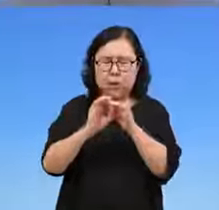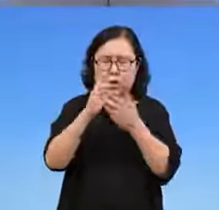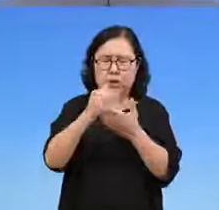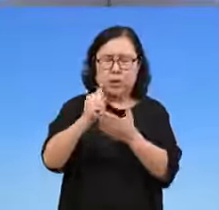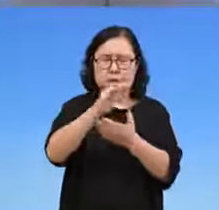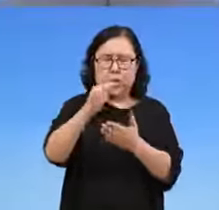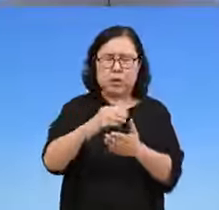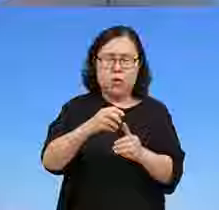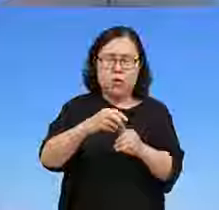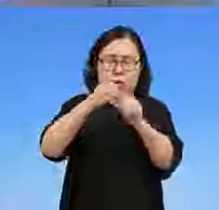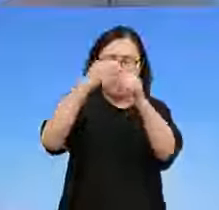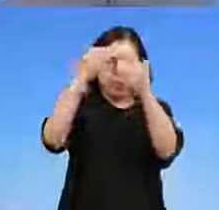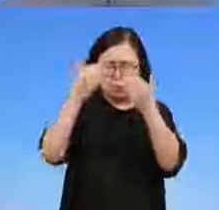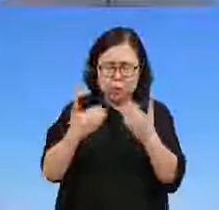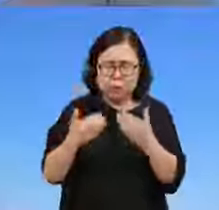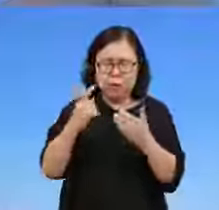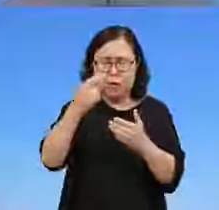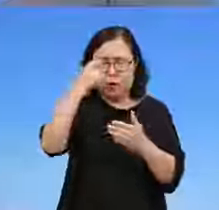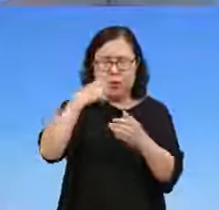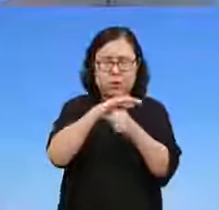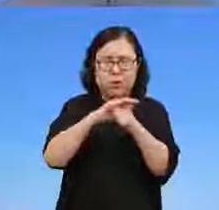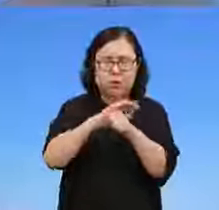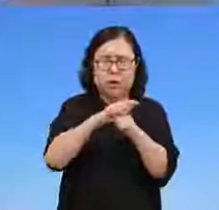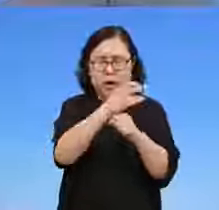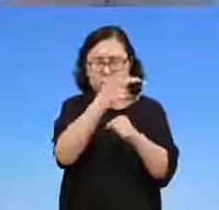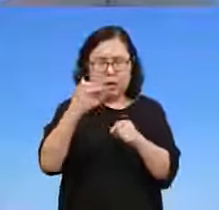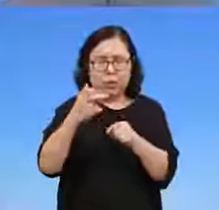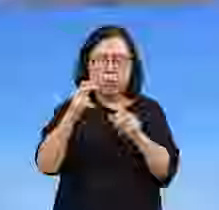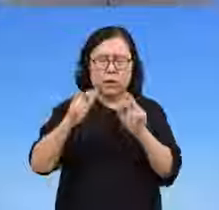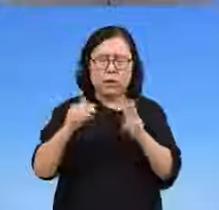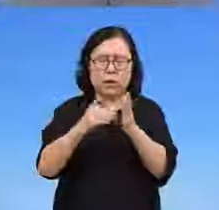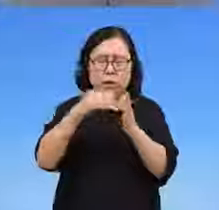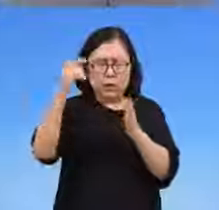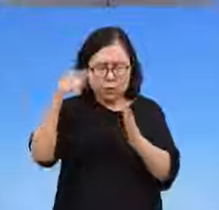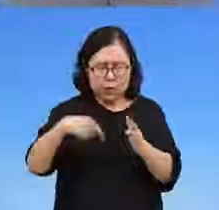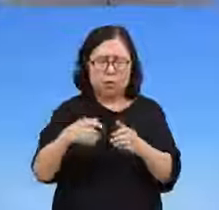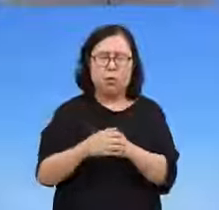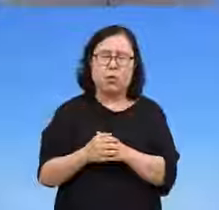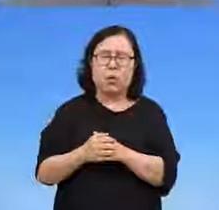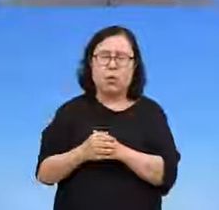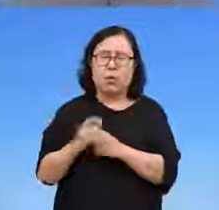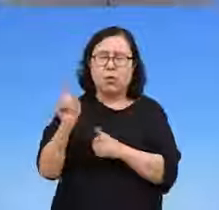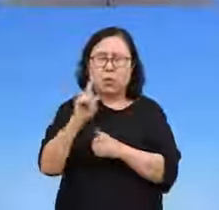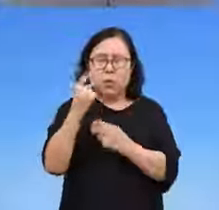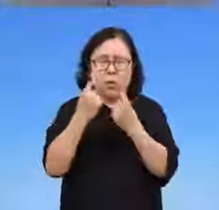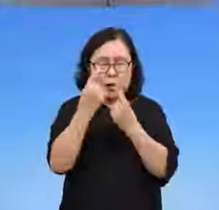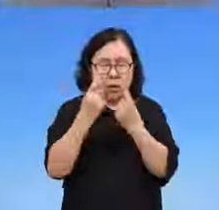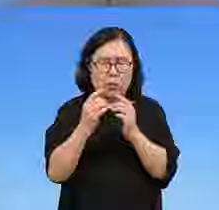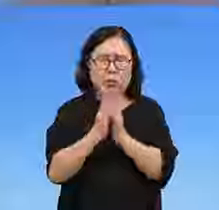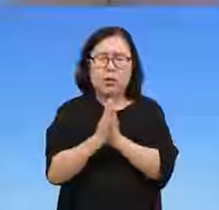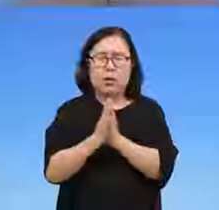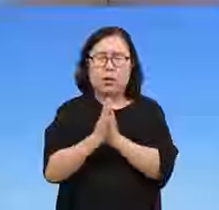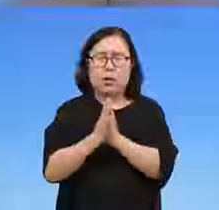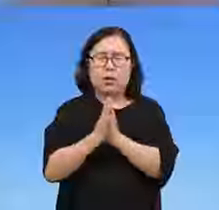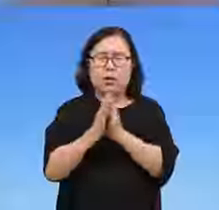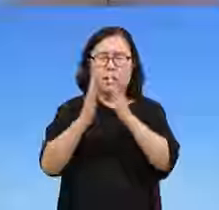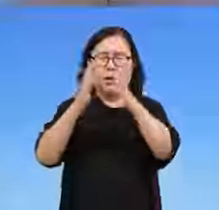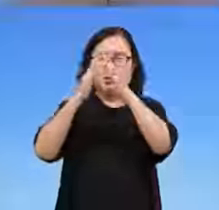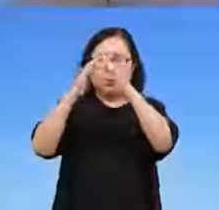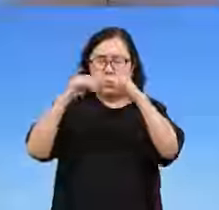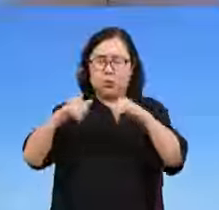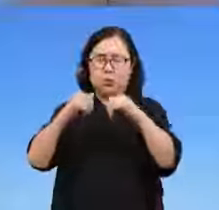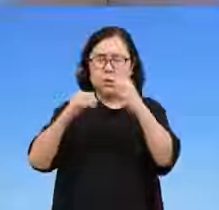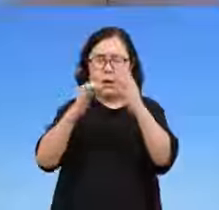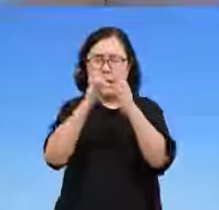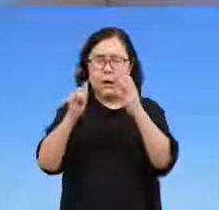주님이 우리를 구원해 주셨고 그 긍휼의 크심으로 여기까지 올 수 있게 되었고, 무엇보다도 아버지 이 지붕 뚫은